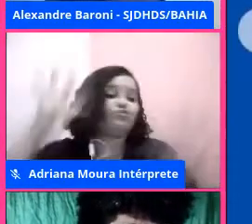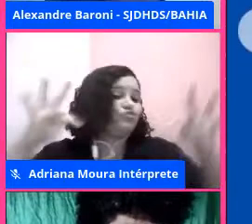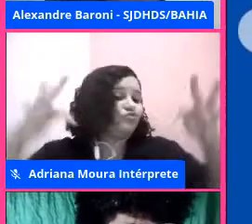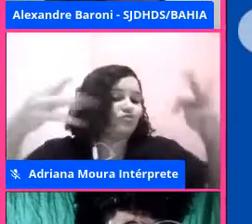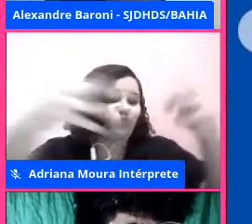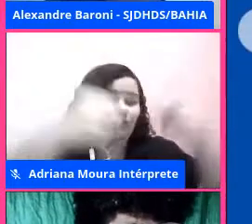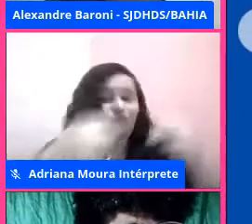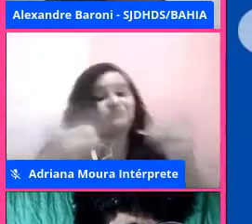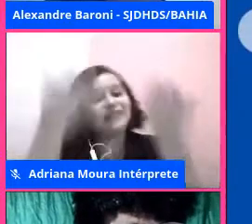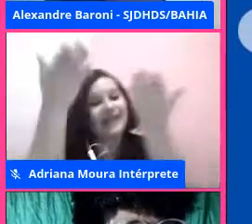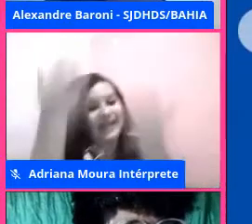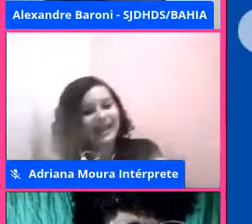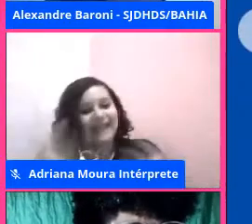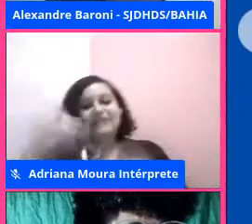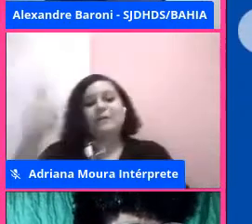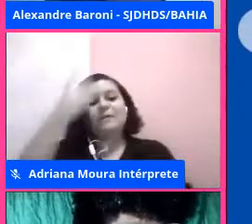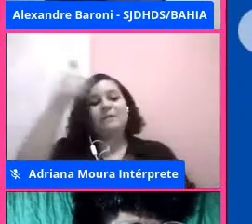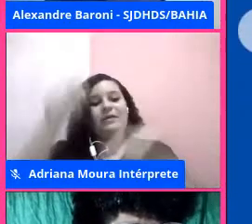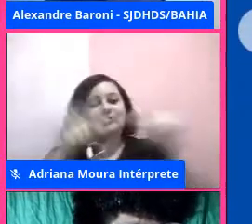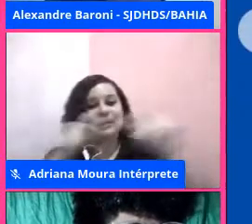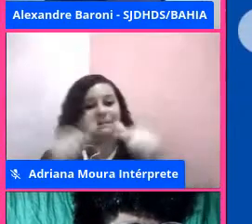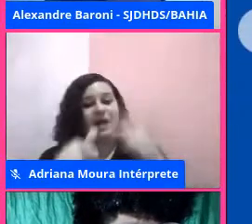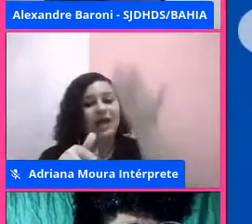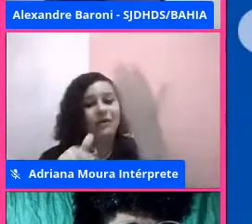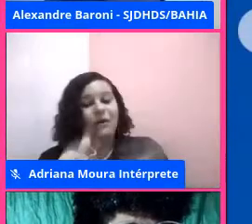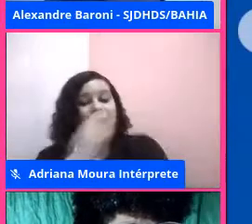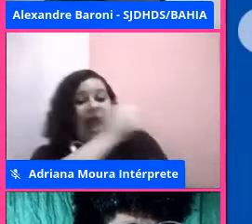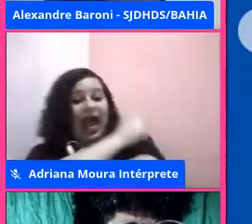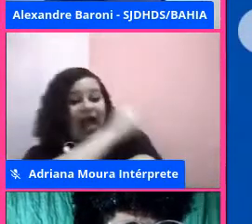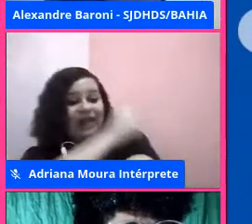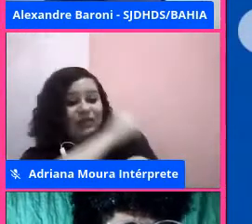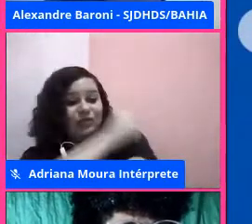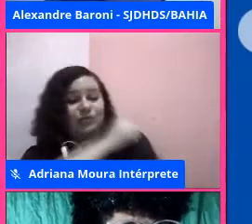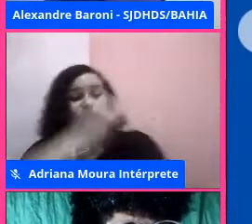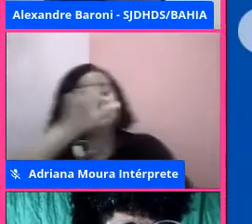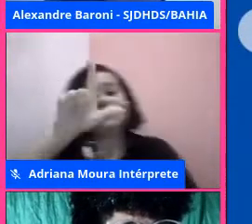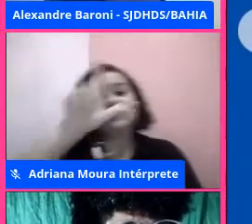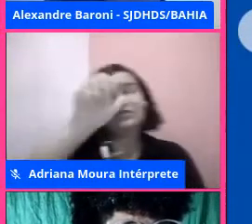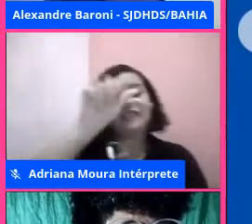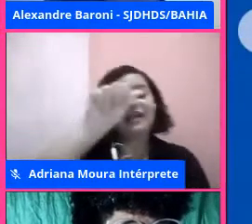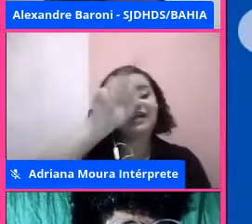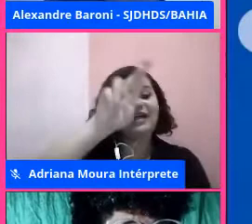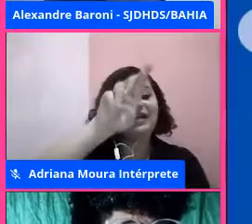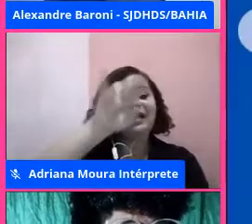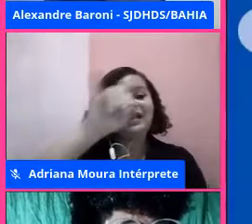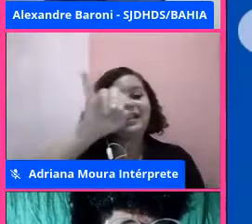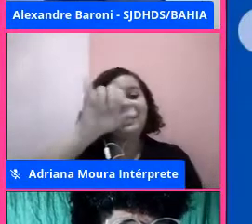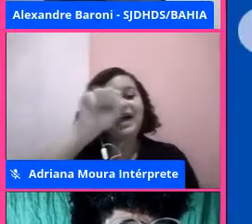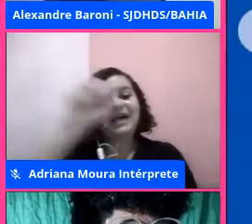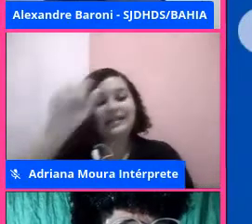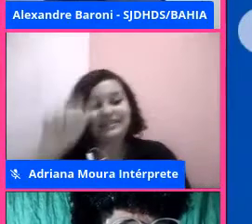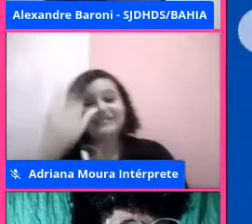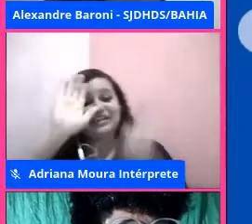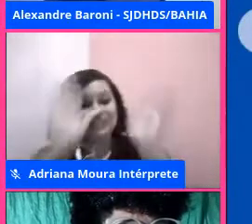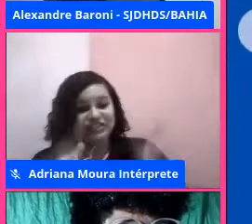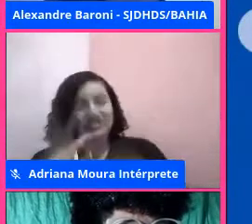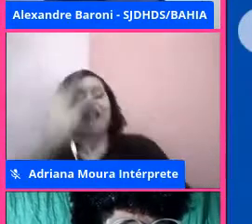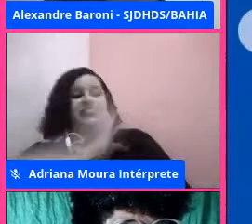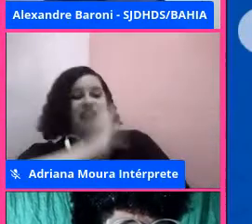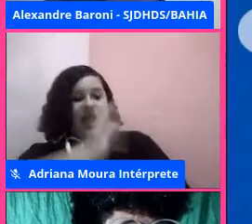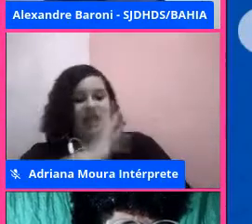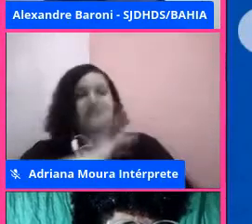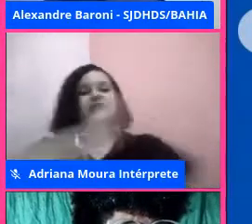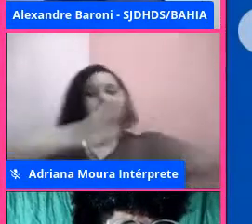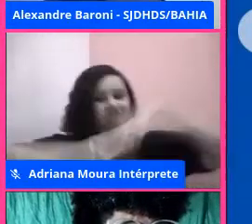Essa aluna, a Larissa, hoje já é técnica, o Eric já é engenheiro mecânico, ela é técnica em automação. E aqui foi a nossa primeira